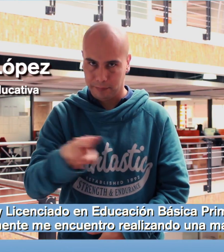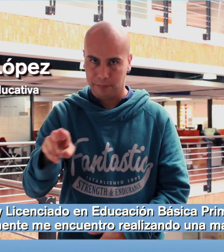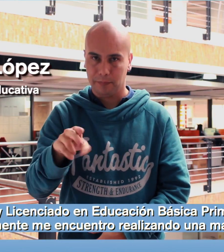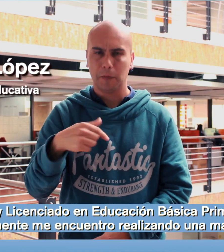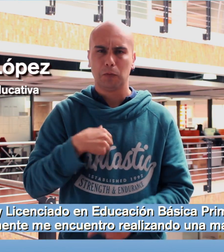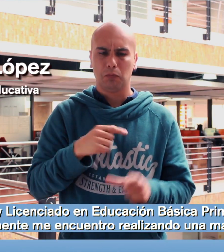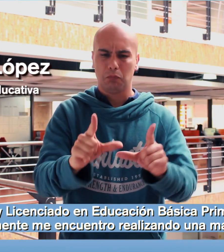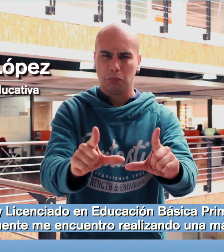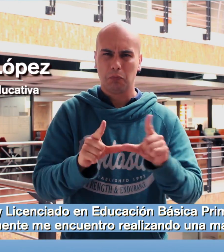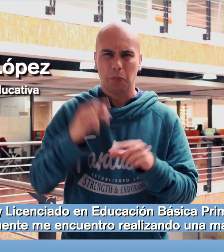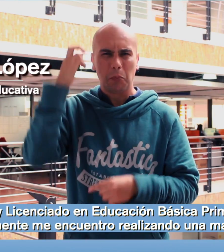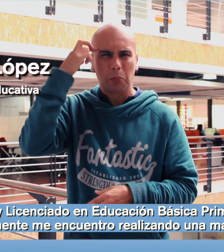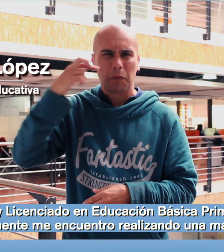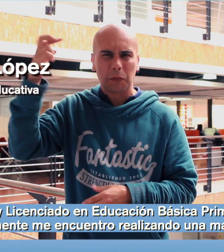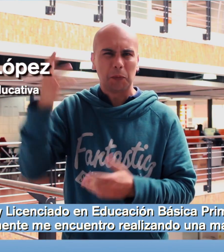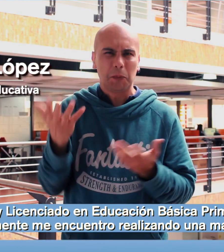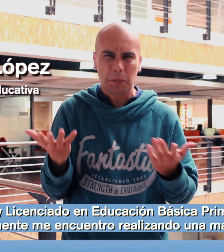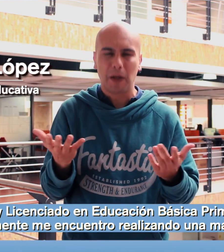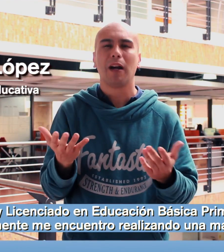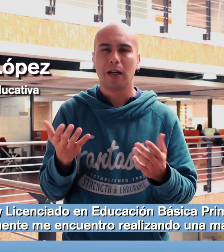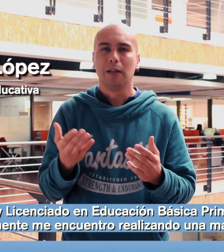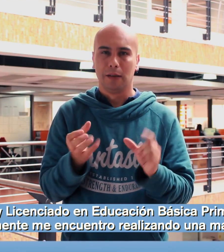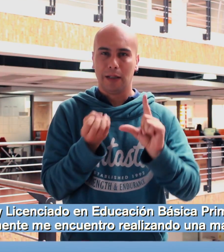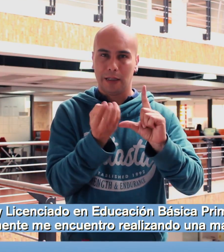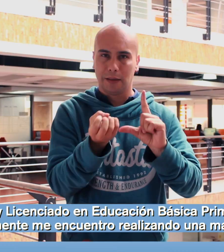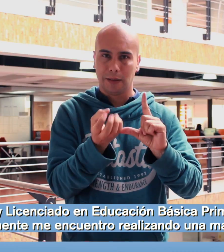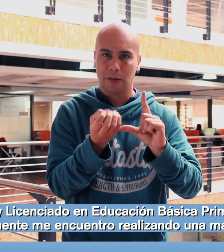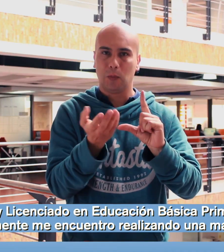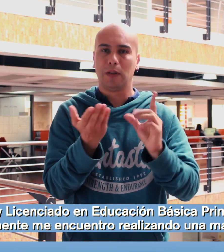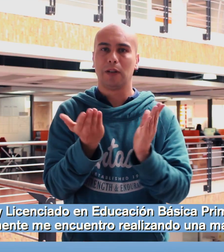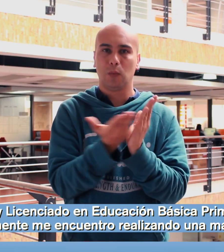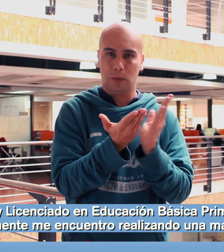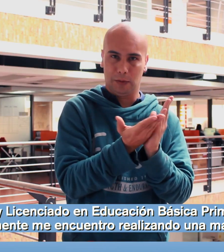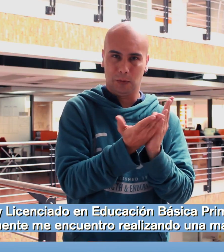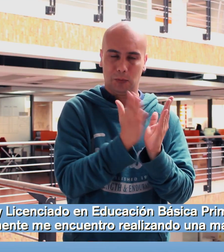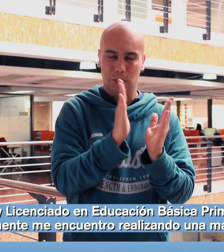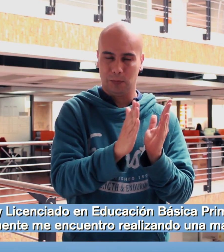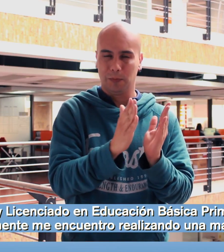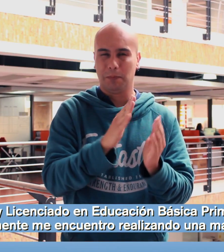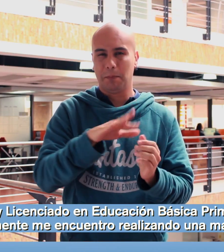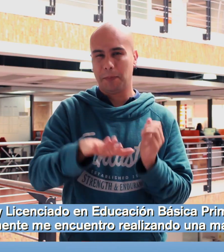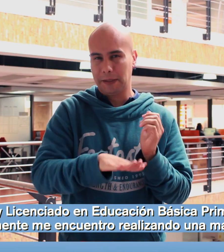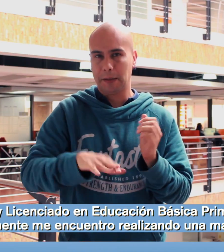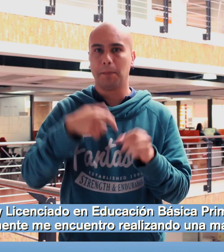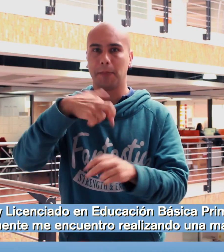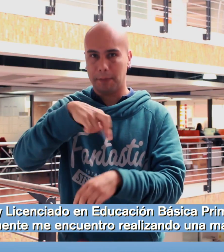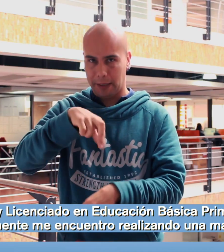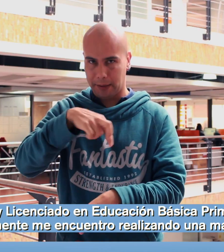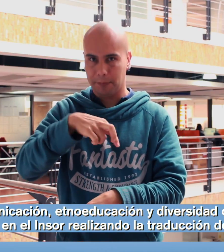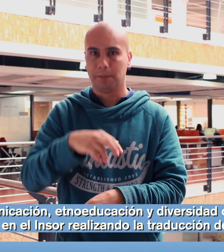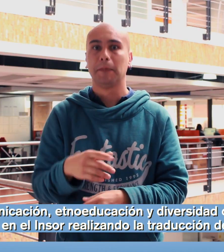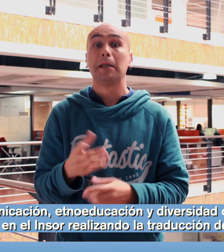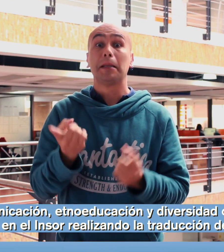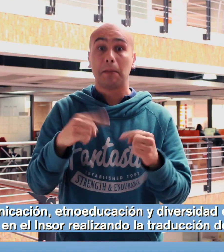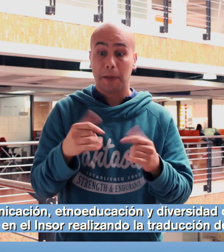Soy licenciado en educación básica primaria. Actualmente me encuentro realizando una maestría en comunicación,